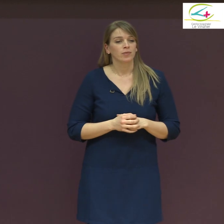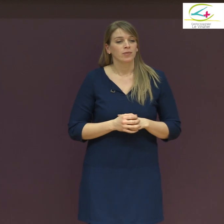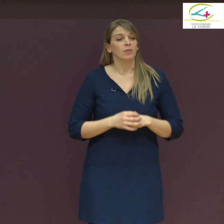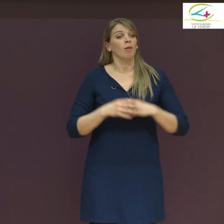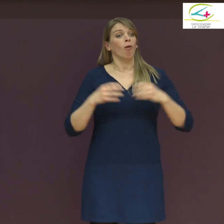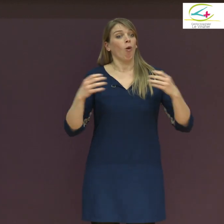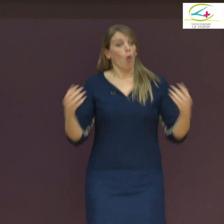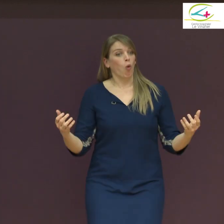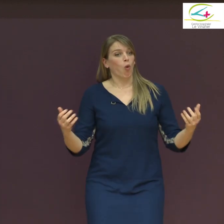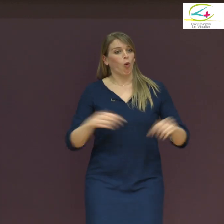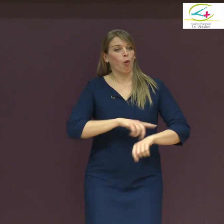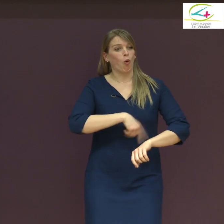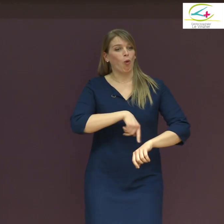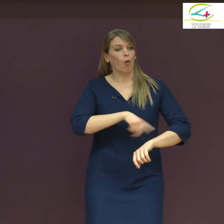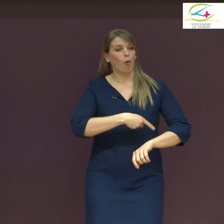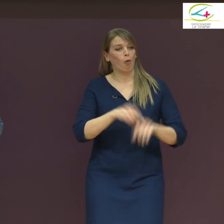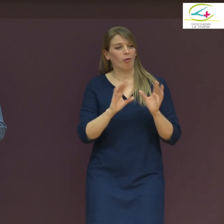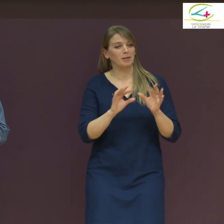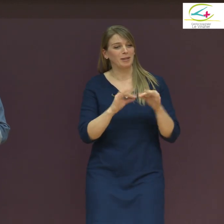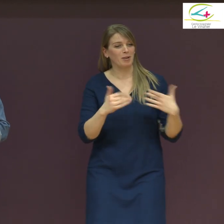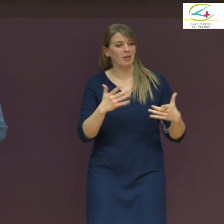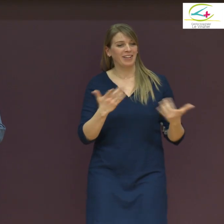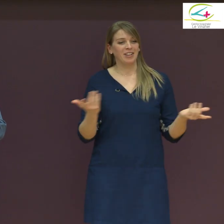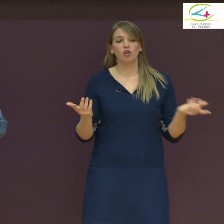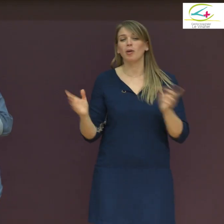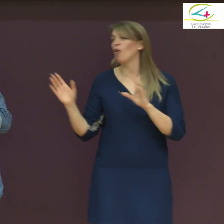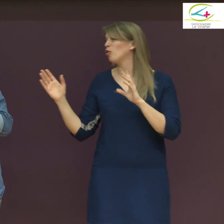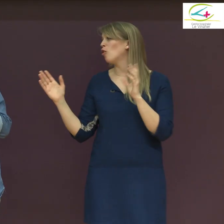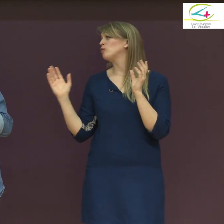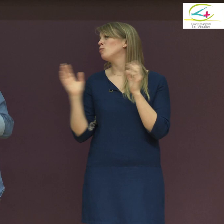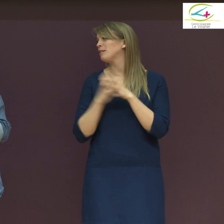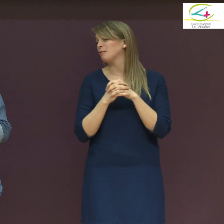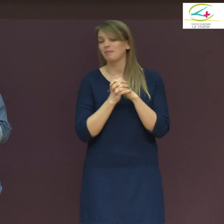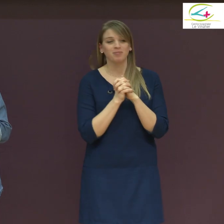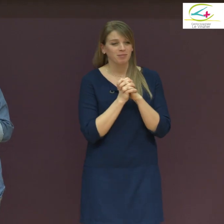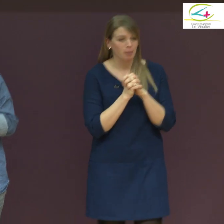Alors là, on n'est pas couché. Autant au début, on était optimiste.